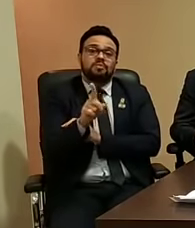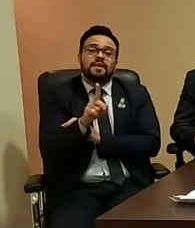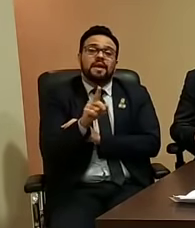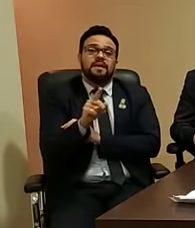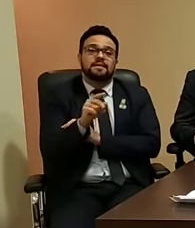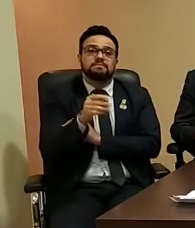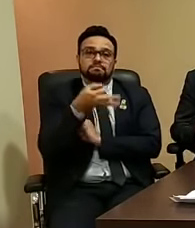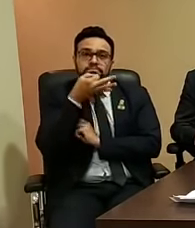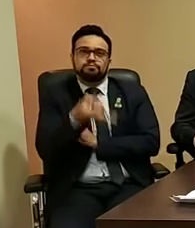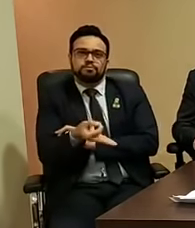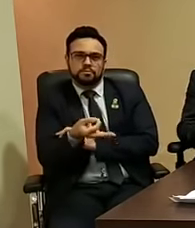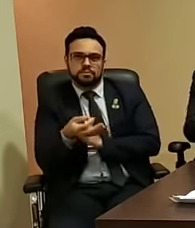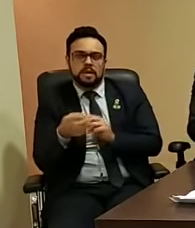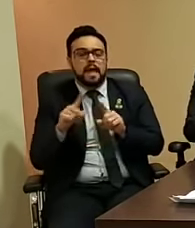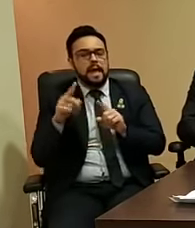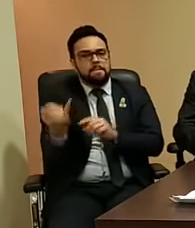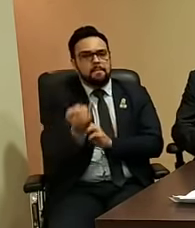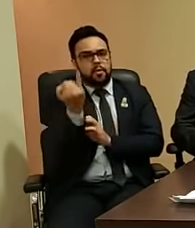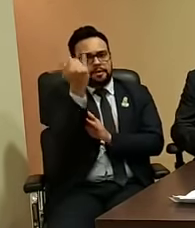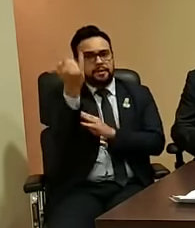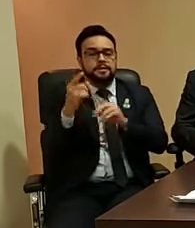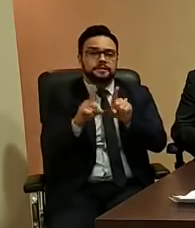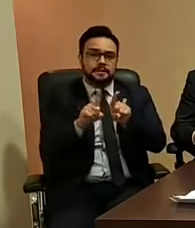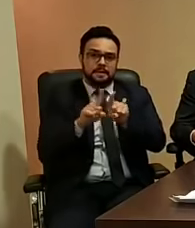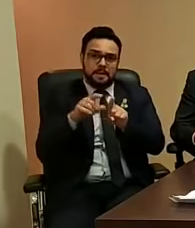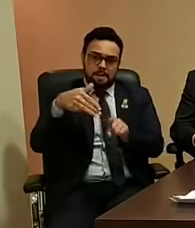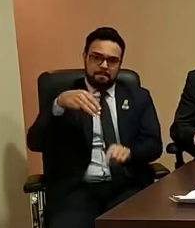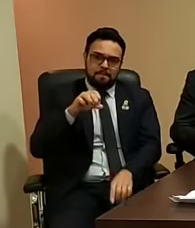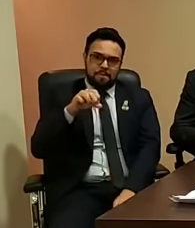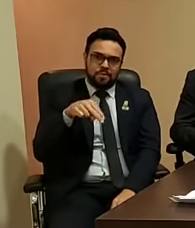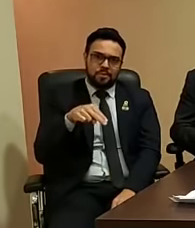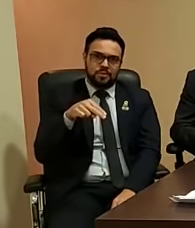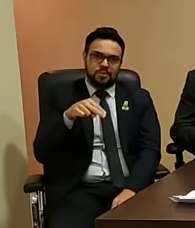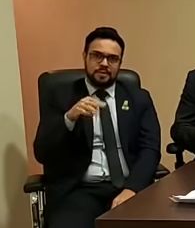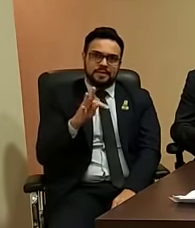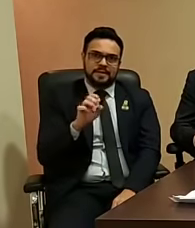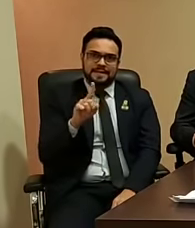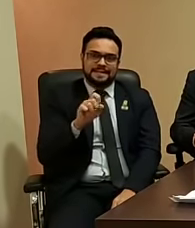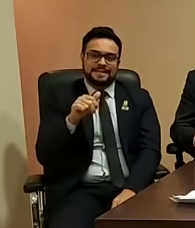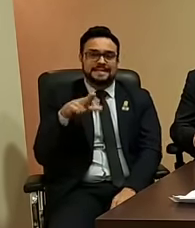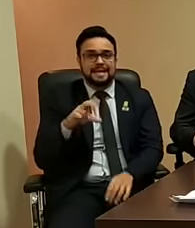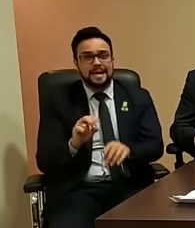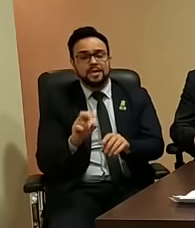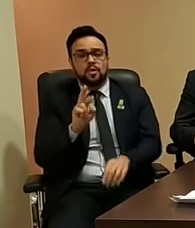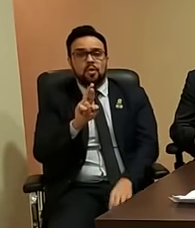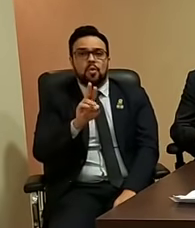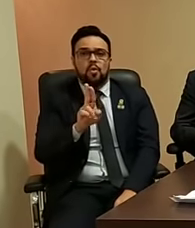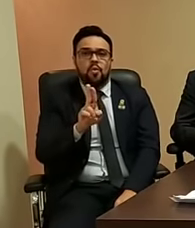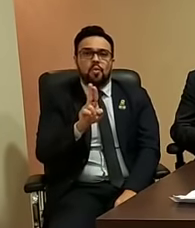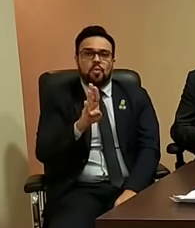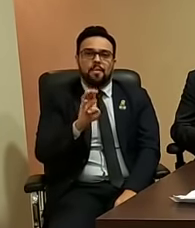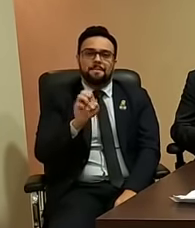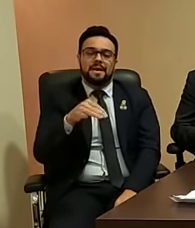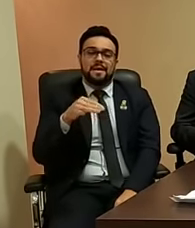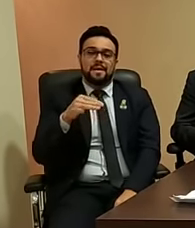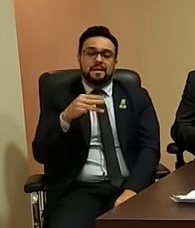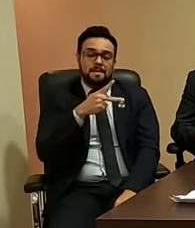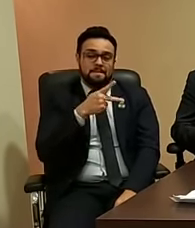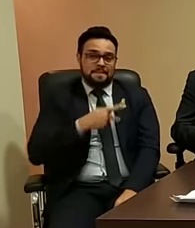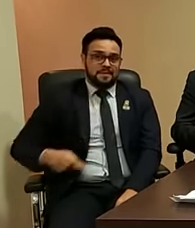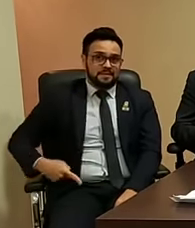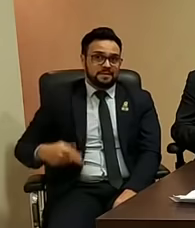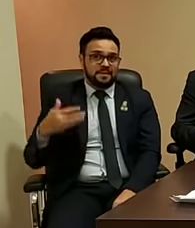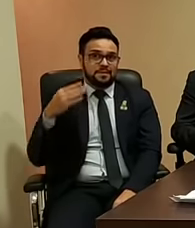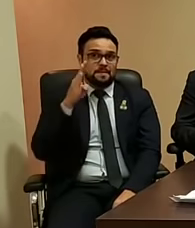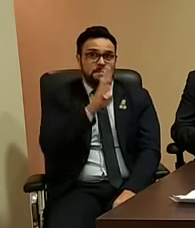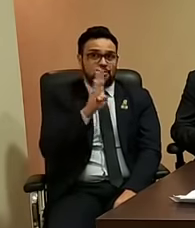uma questão muito importante, tanto para mim, quanto para o Montesano, quanto para o Rubens, que é o presidente Rubens, que é o presidente do Banco do Brasil, é que nós temos